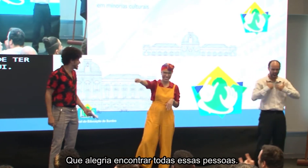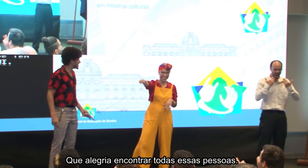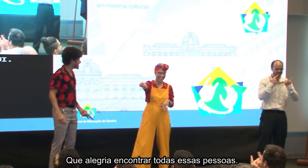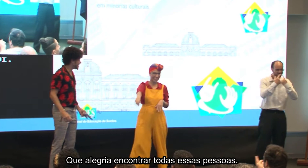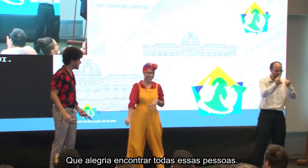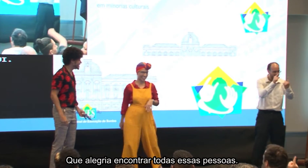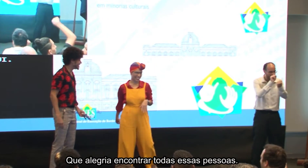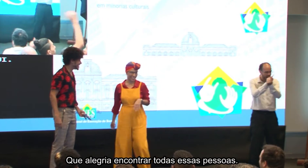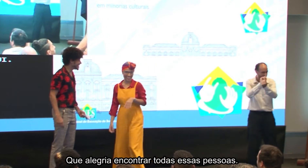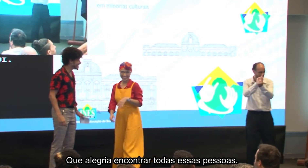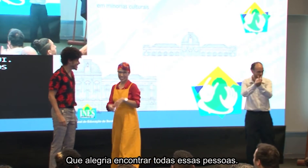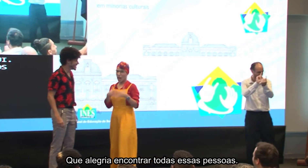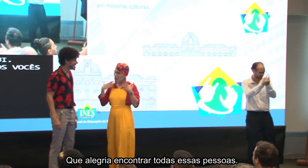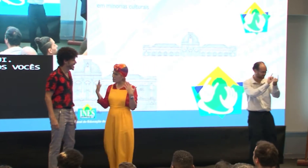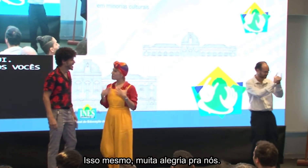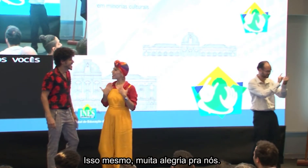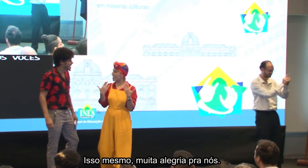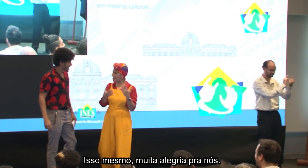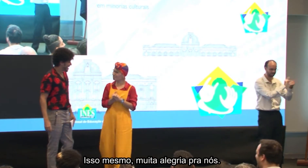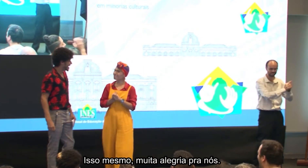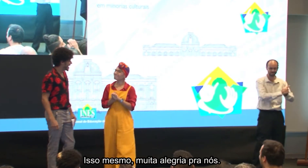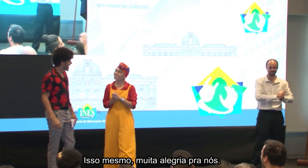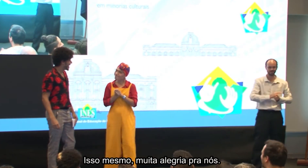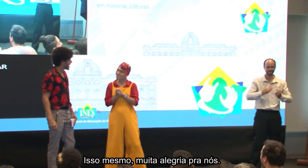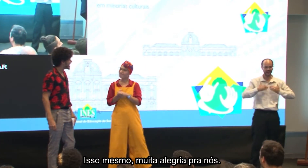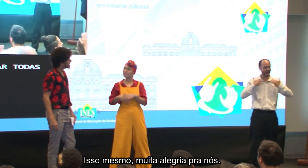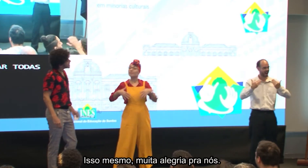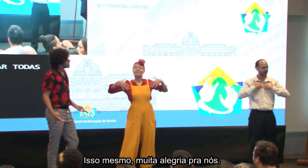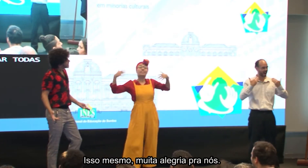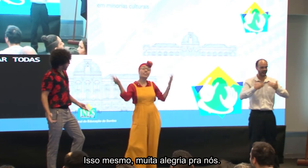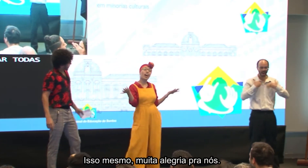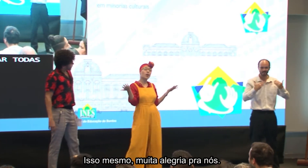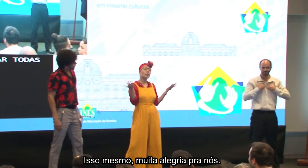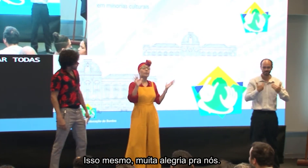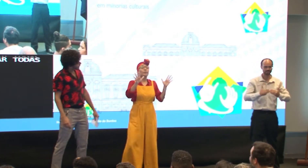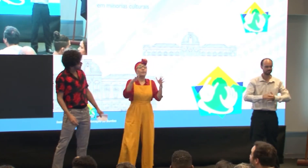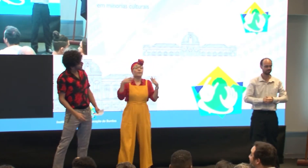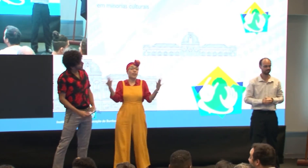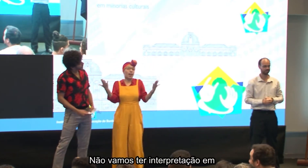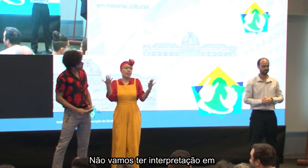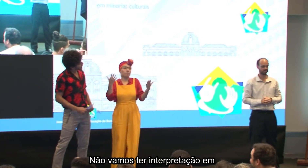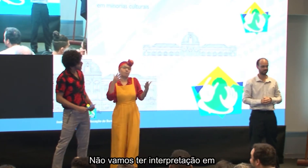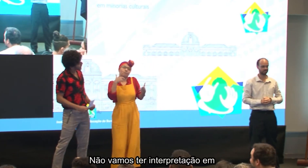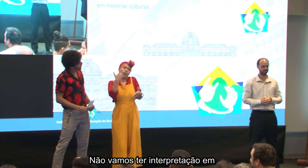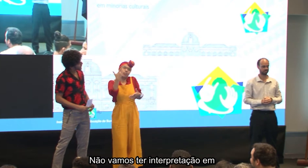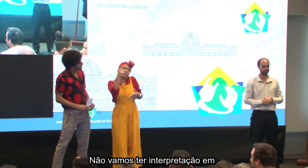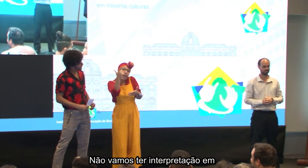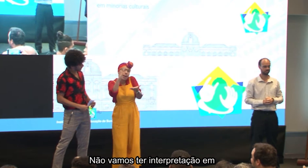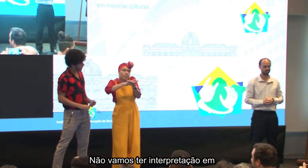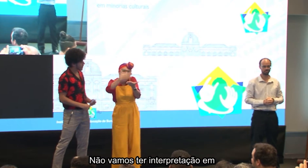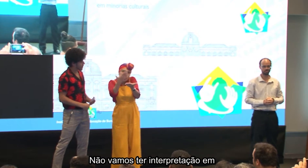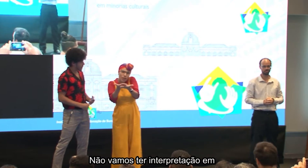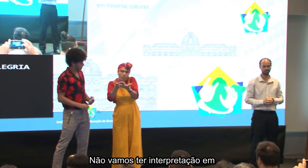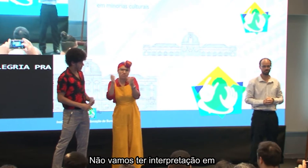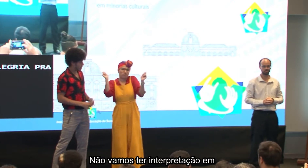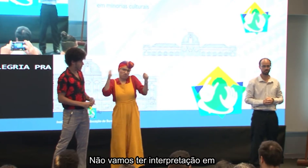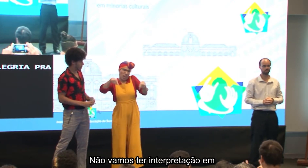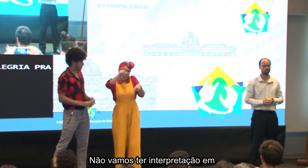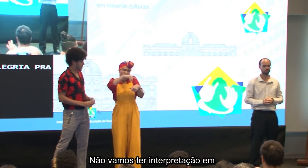né, encontrar todas essas pessoas. Isso mesmo, muita alegria para nós. Então, não vamos